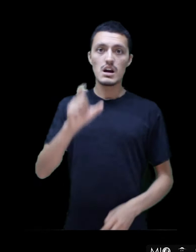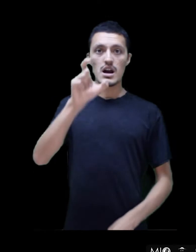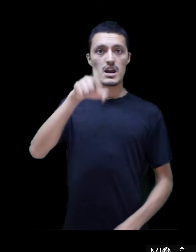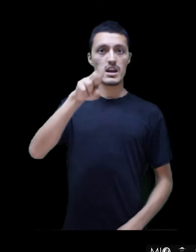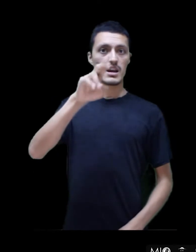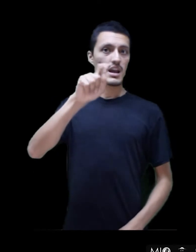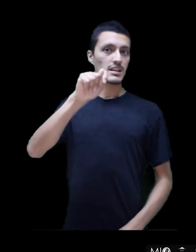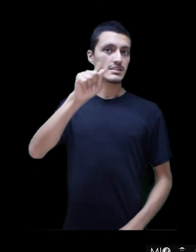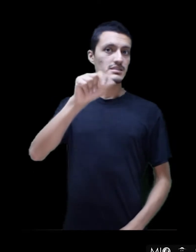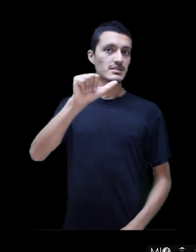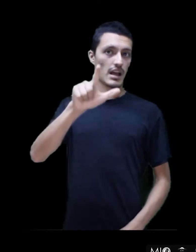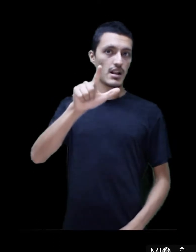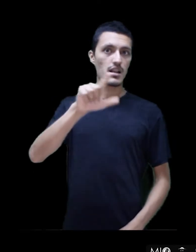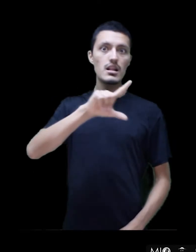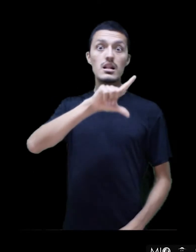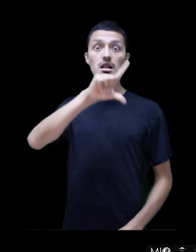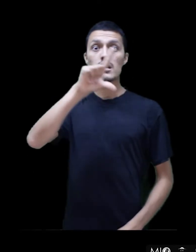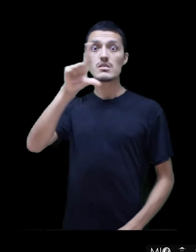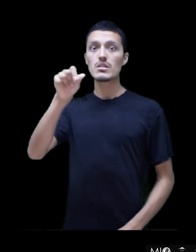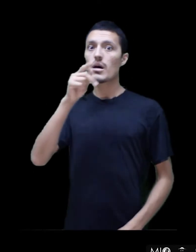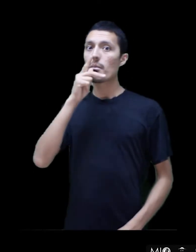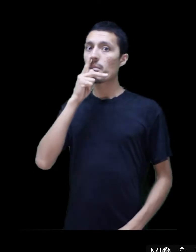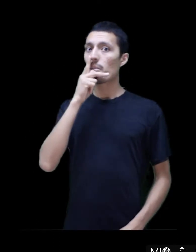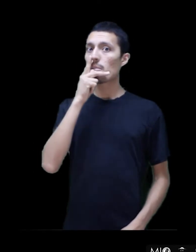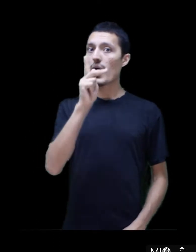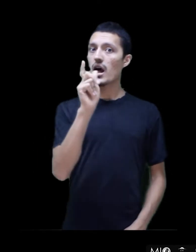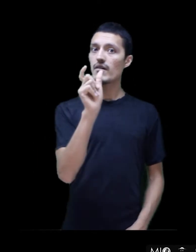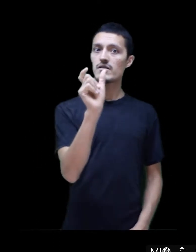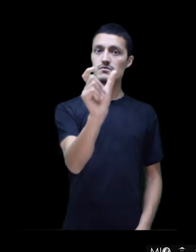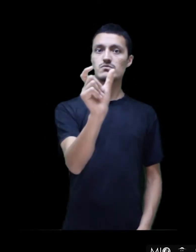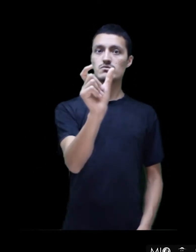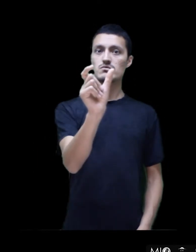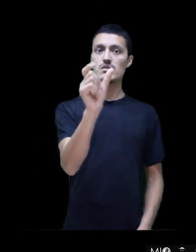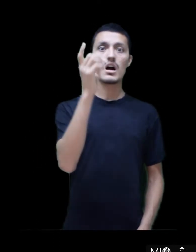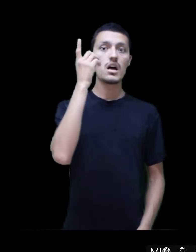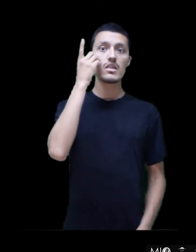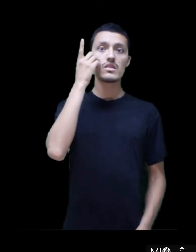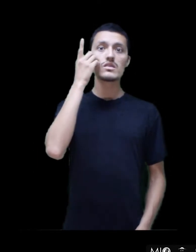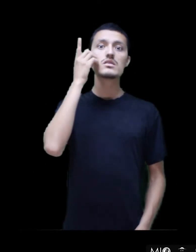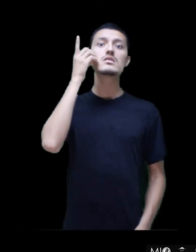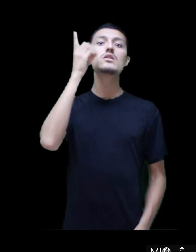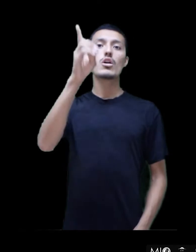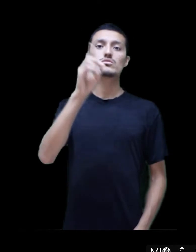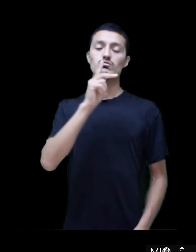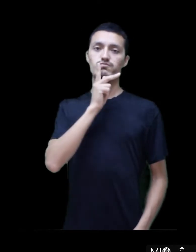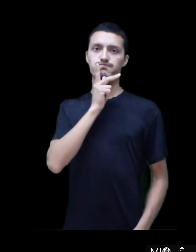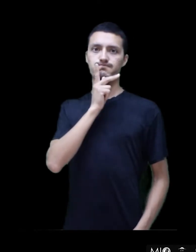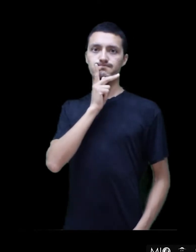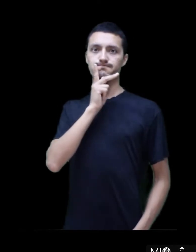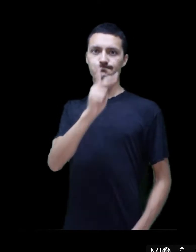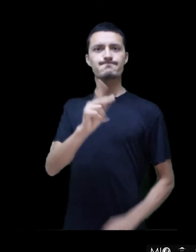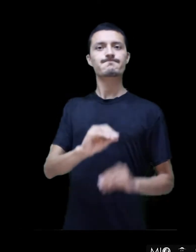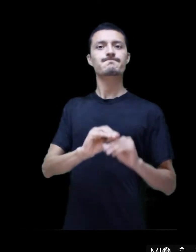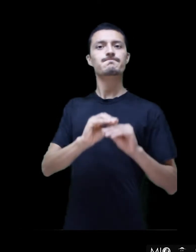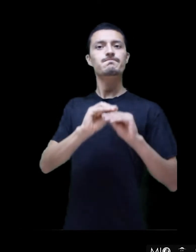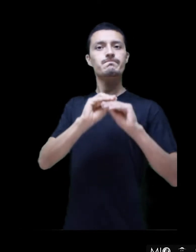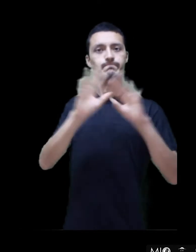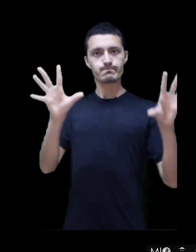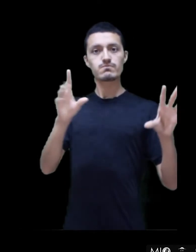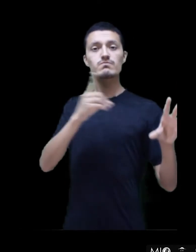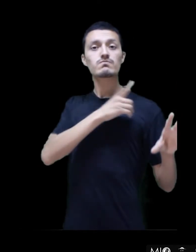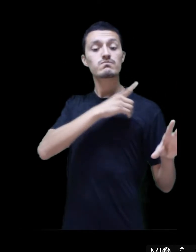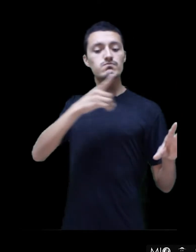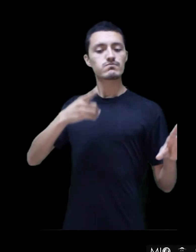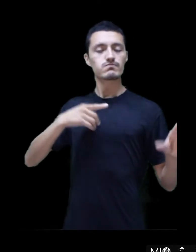quetzal. Entonces surgió la palabra. Los dioses dijeron con claridad que debía nacer